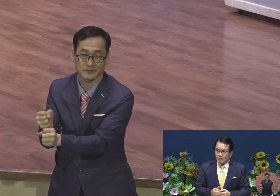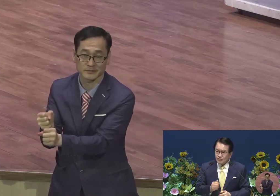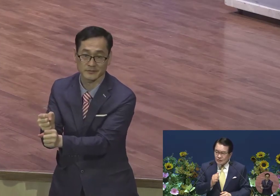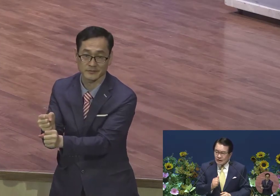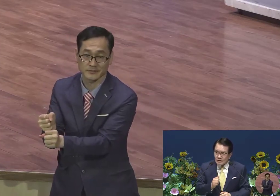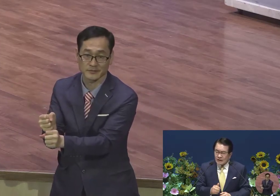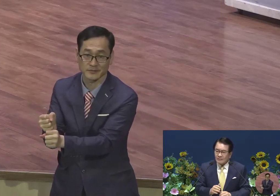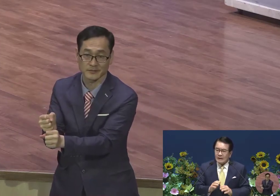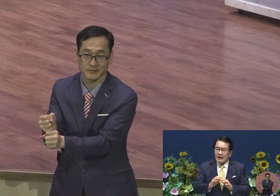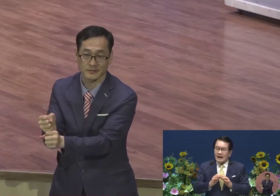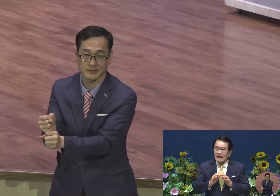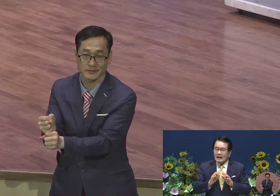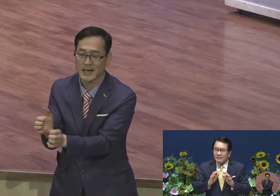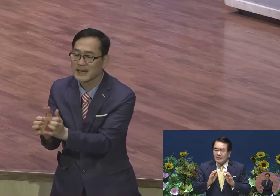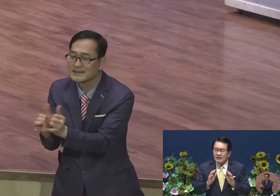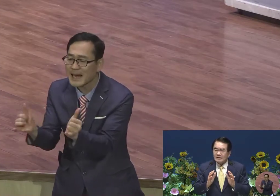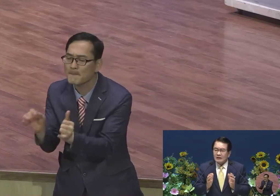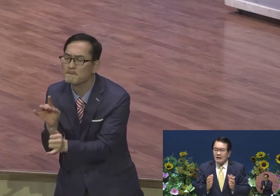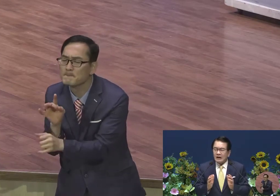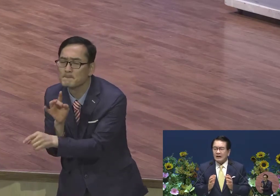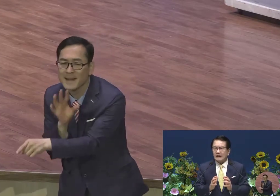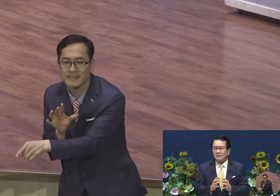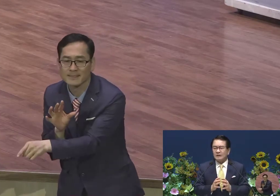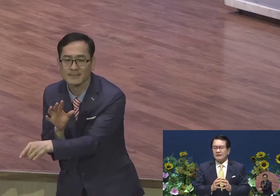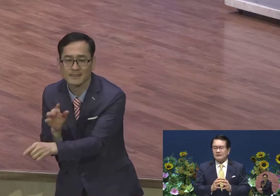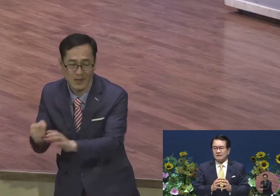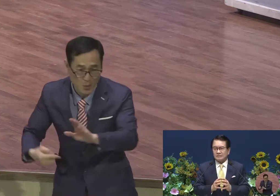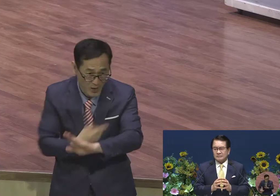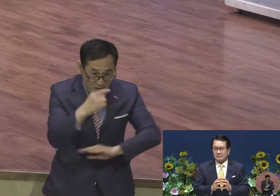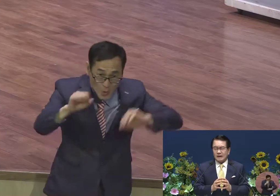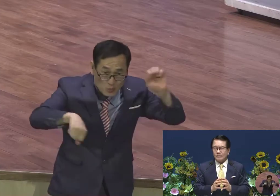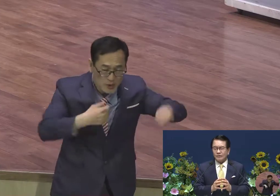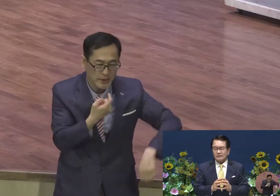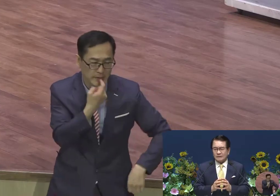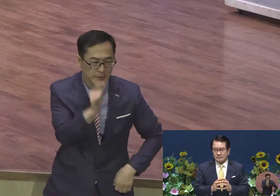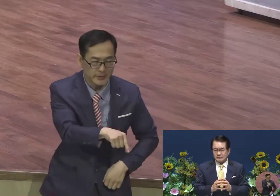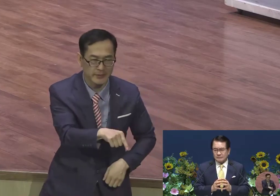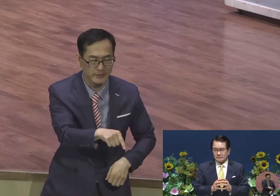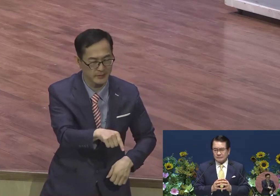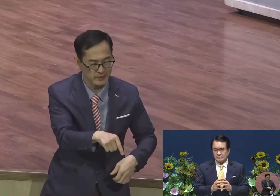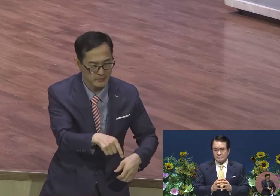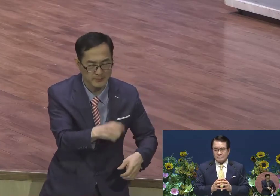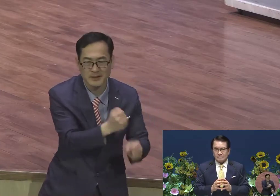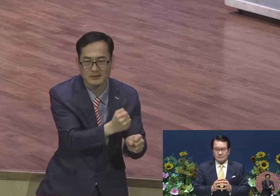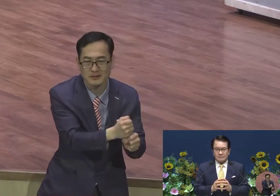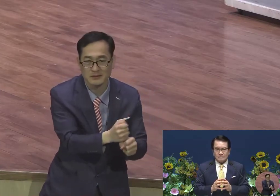그것도 유일하게 인간만 하나님의 형상. 하나님의 영이 있어요. 안 보이세요.